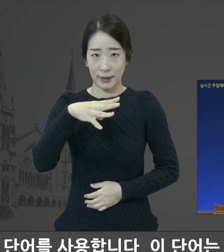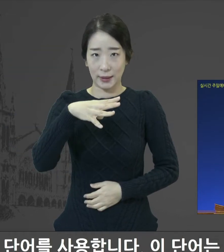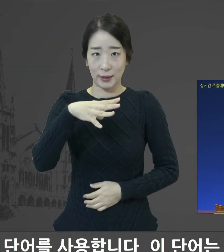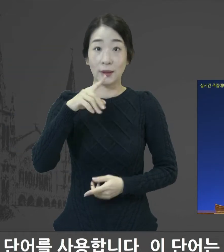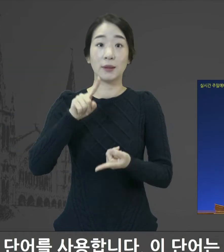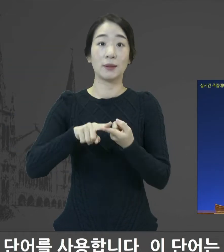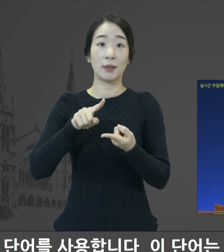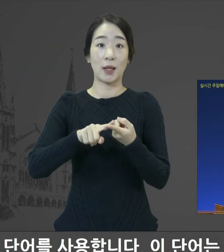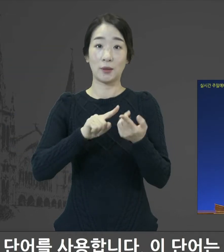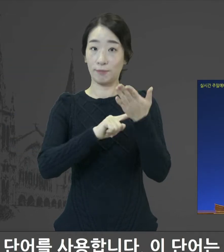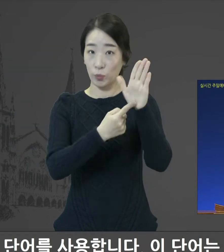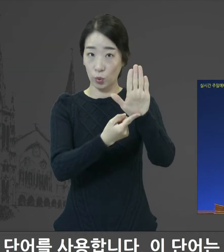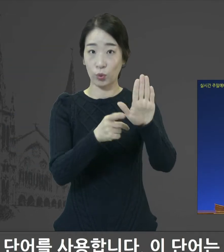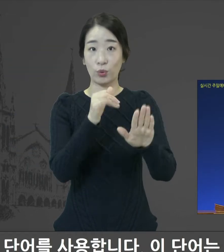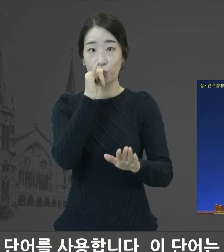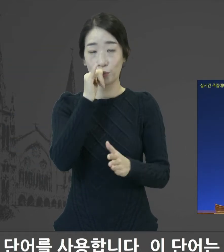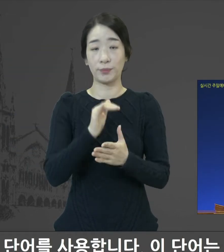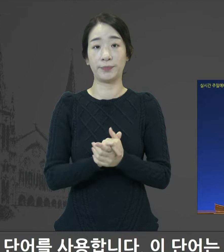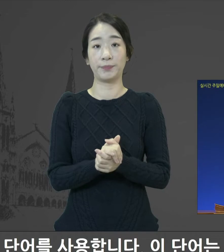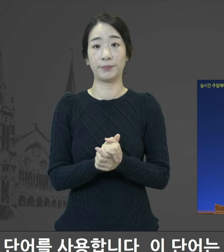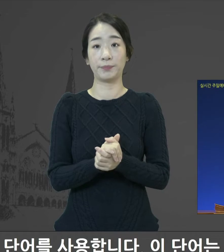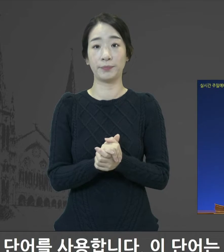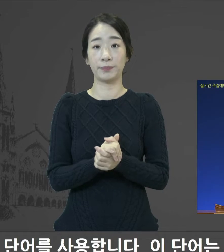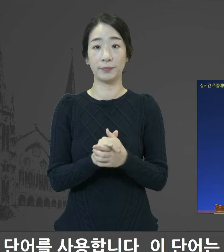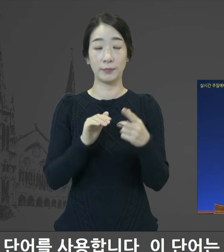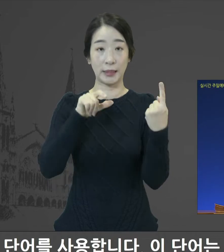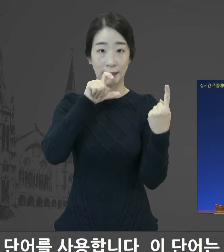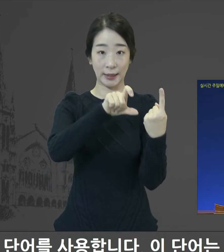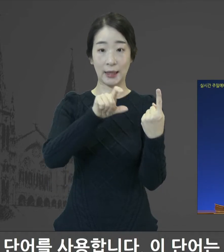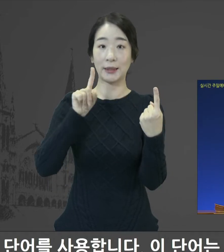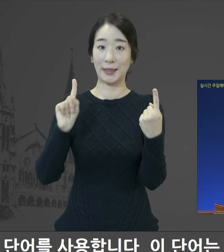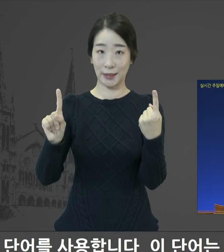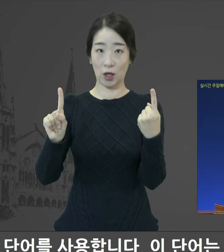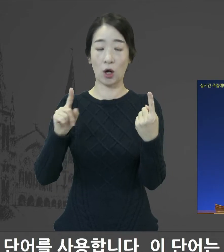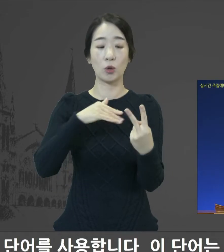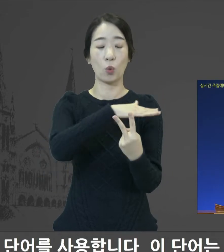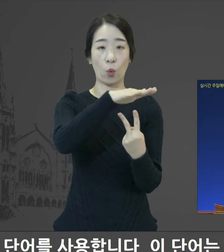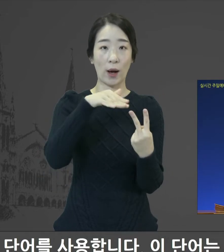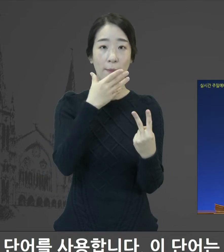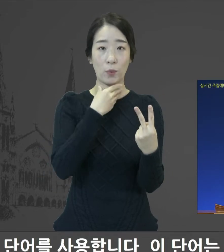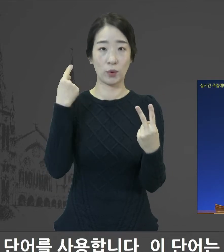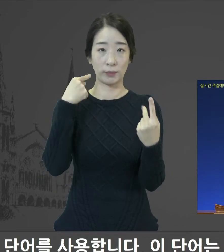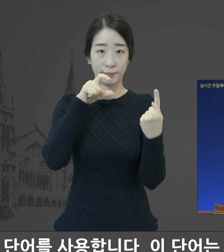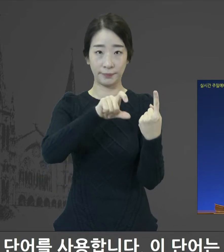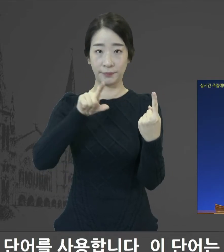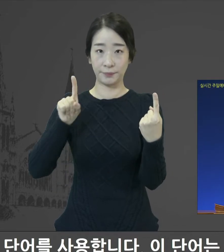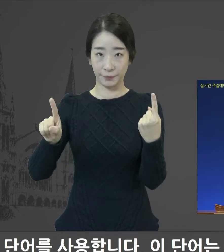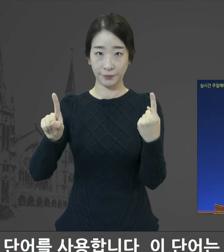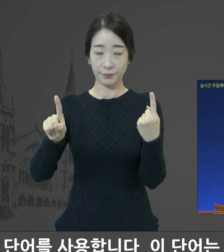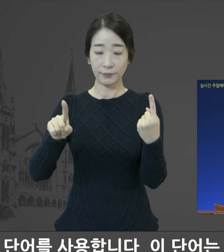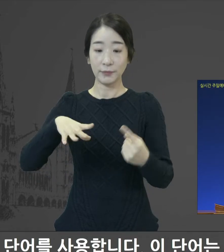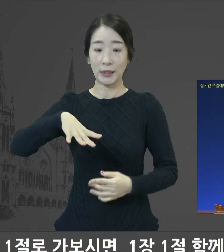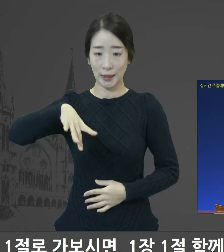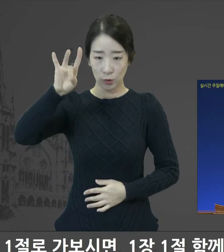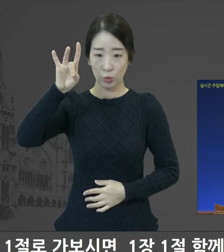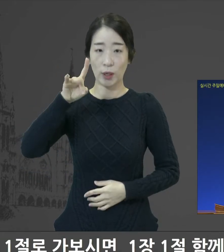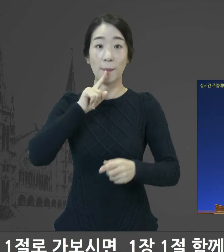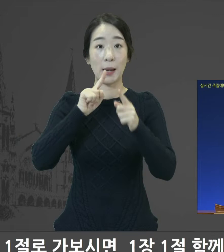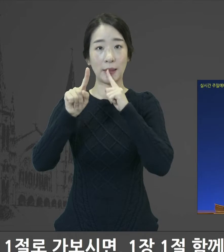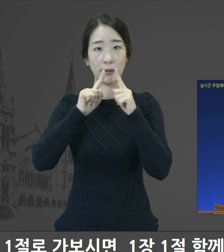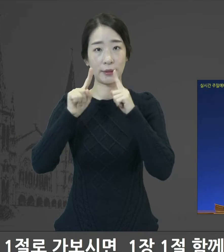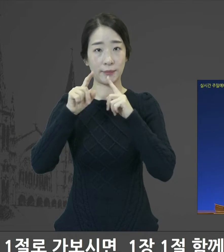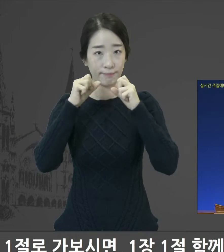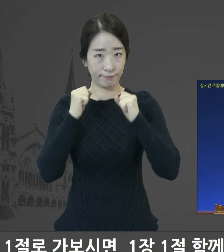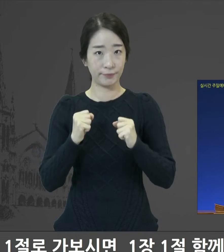1절로 가보시면 1장 1절이죠. 찾으신 분들은 함께 읽어주시면 감사하겠습니다. 태초에 말씀이 계시니라.